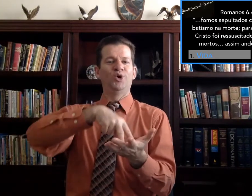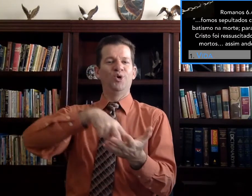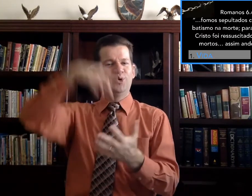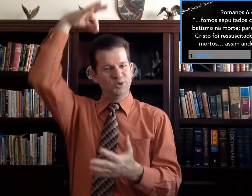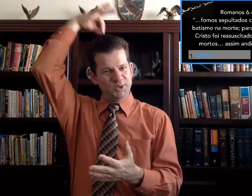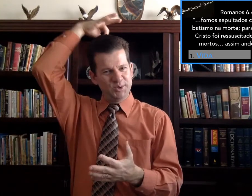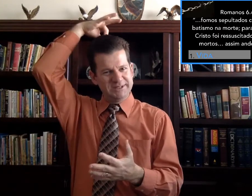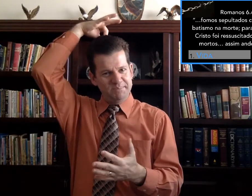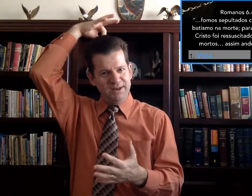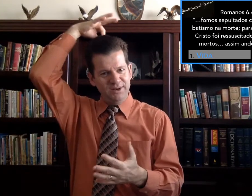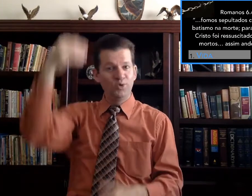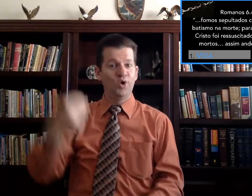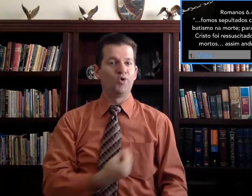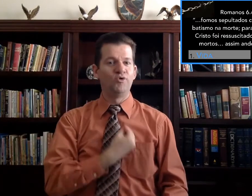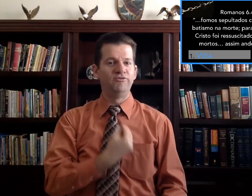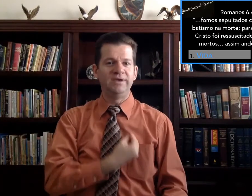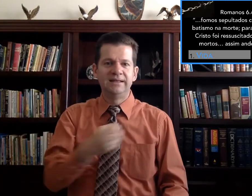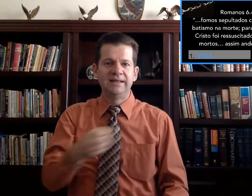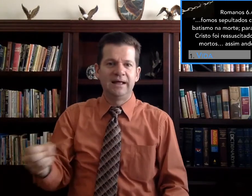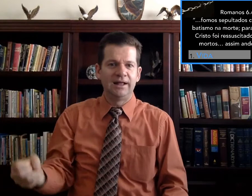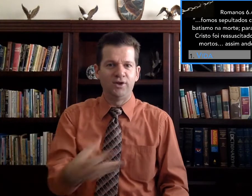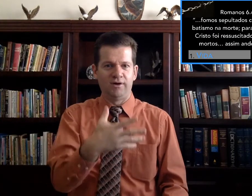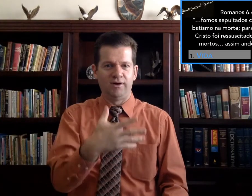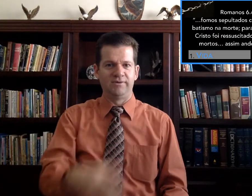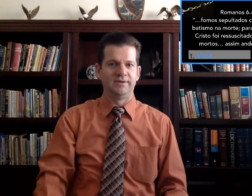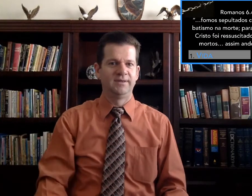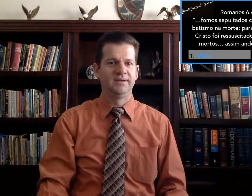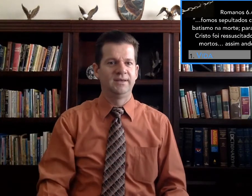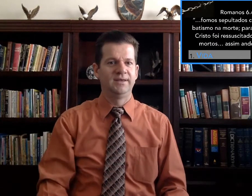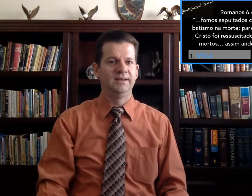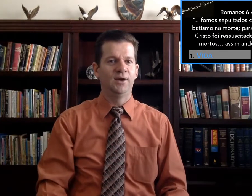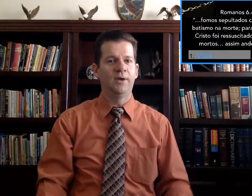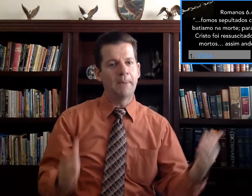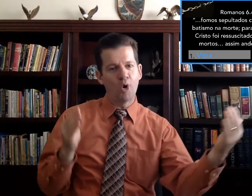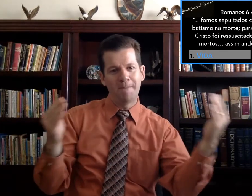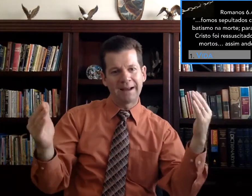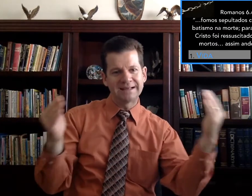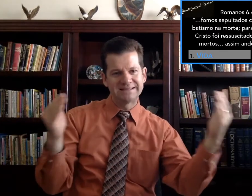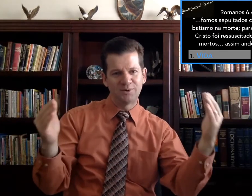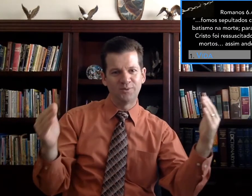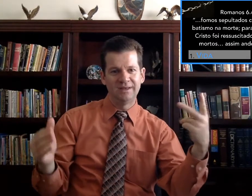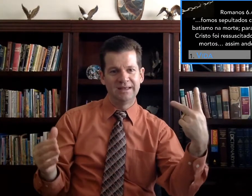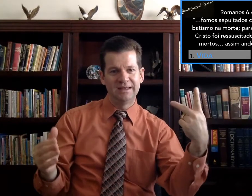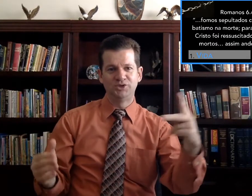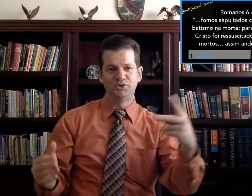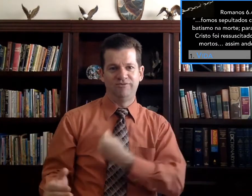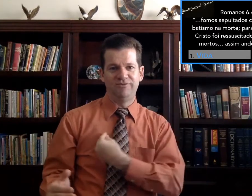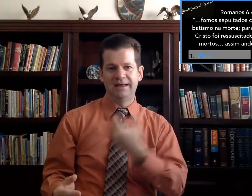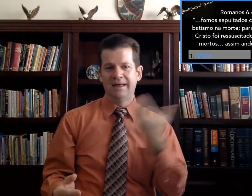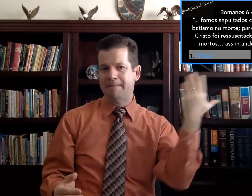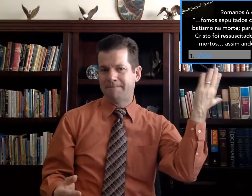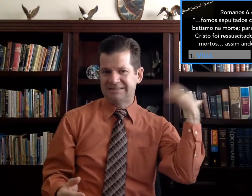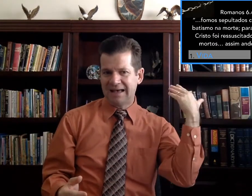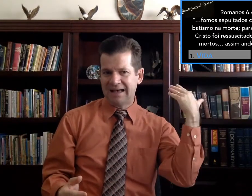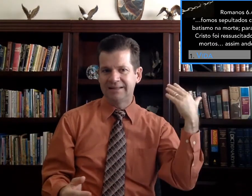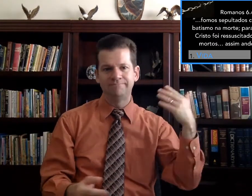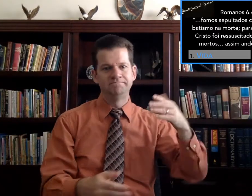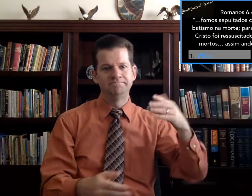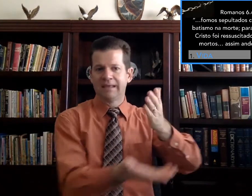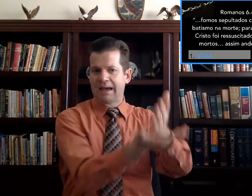ressuscitou o seu espírito com vida nova. Então é uma comparação. A sua vida passada